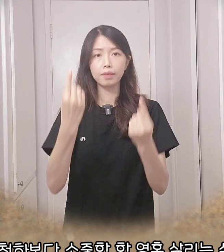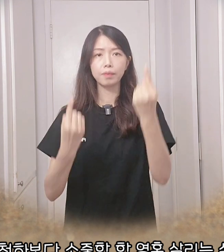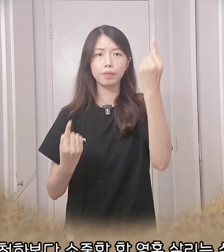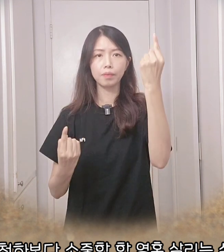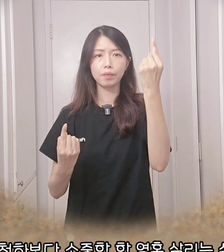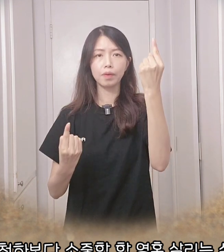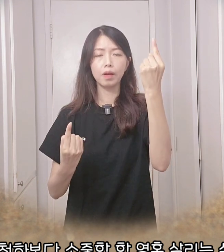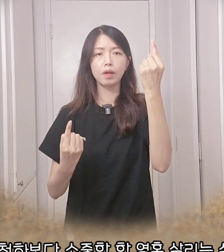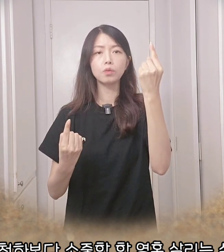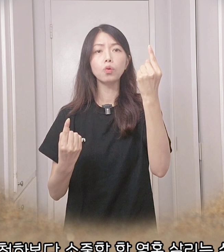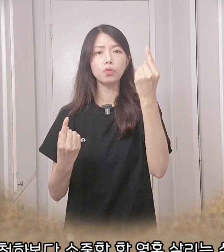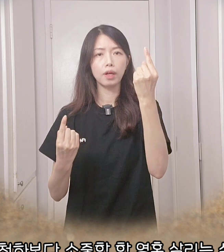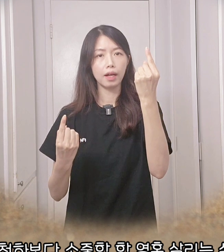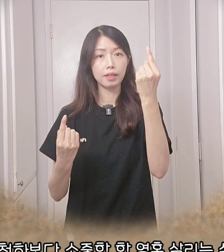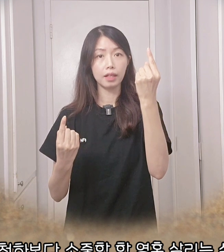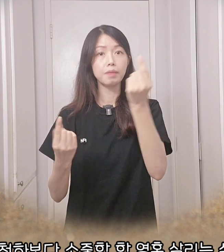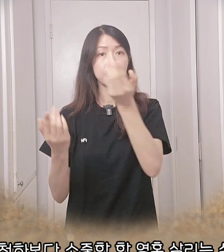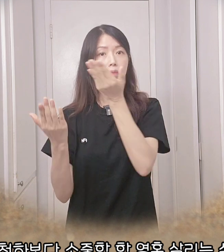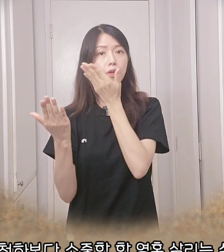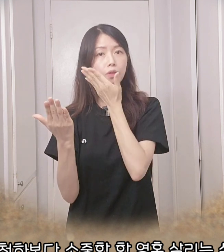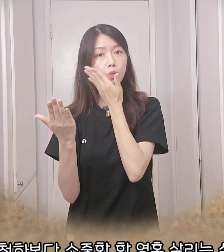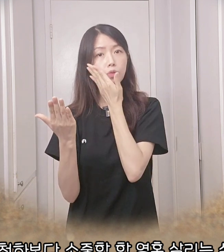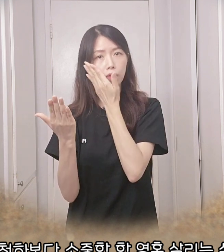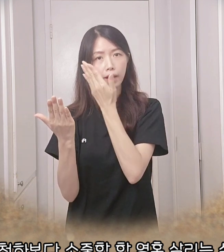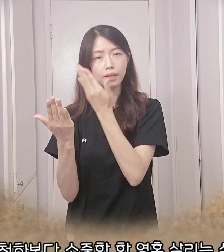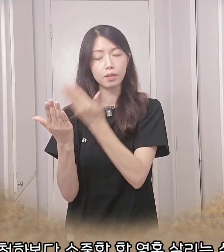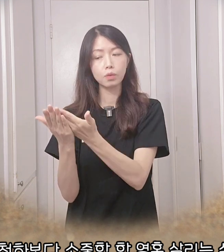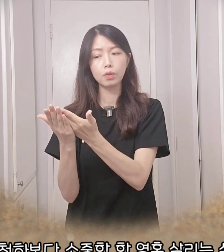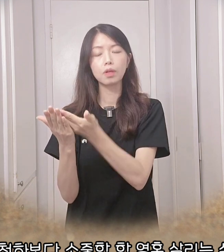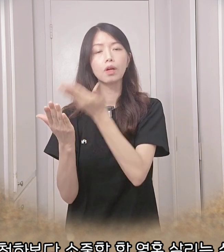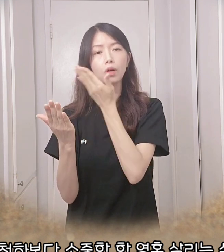세상보다 소중한, 아까 잠깐 말씀드렸죠.